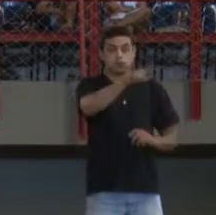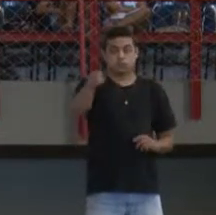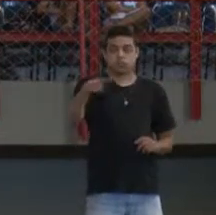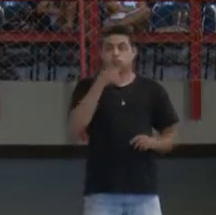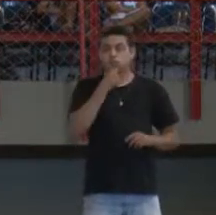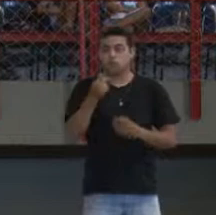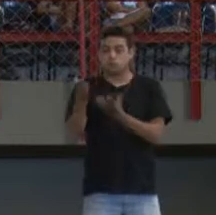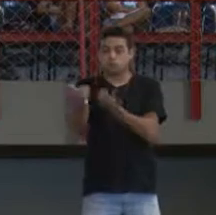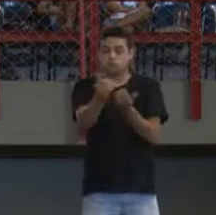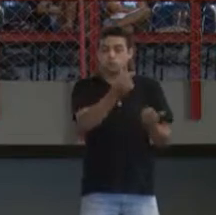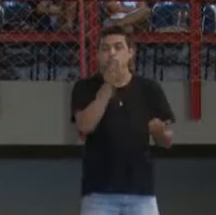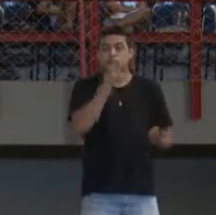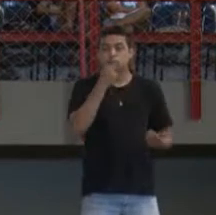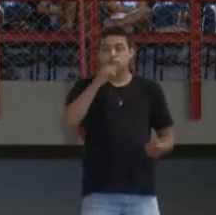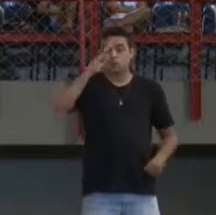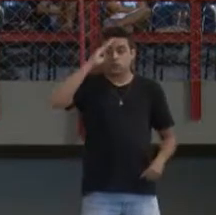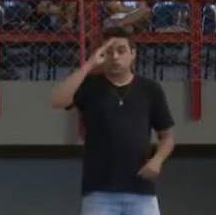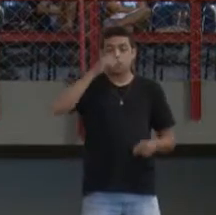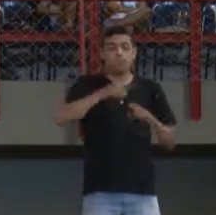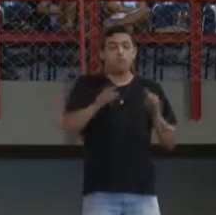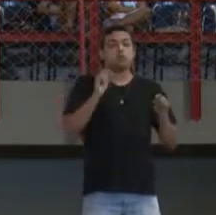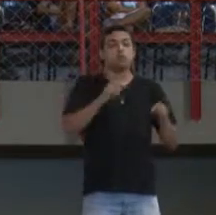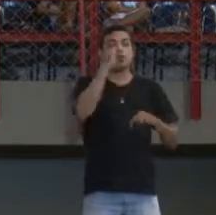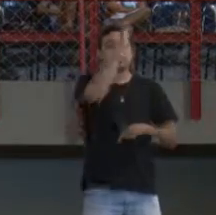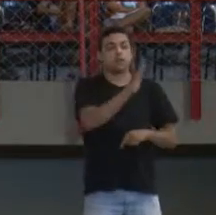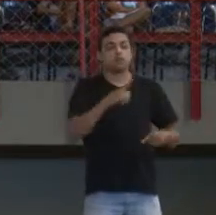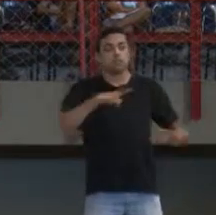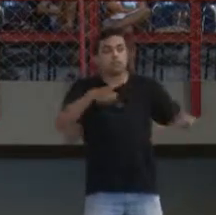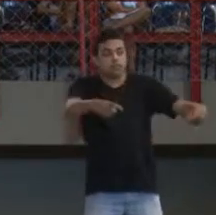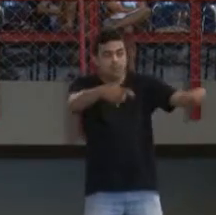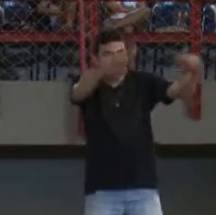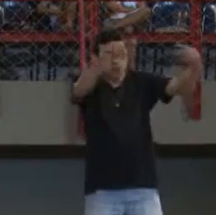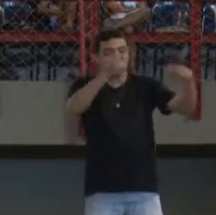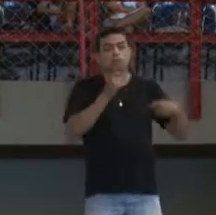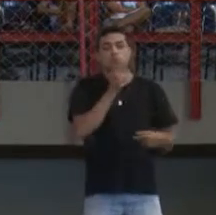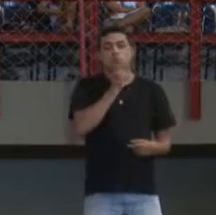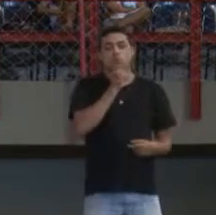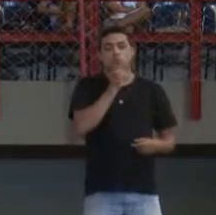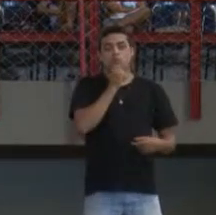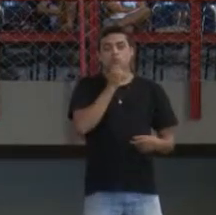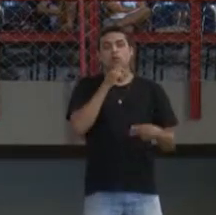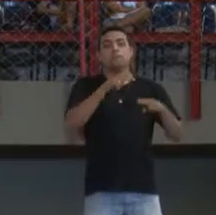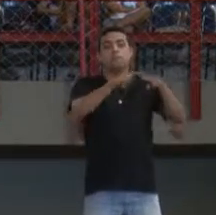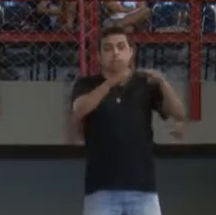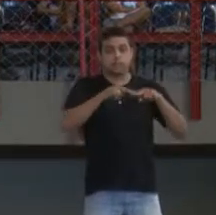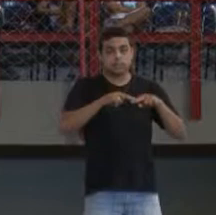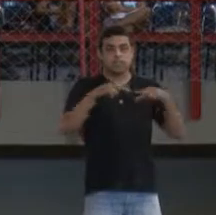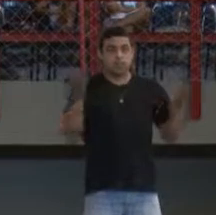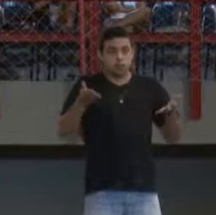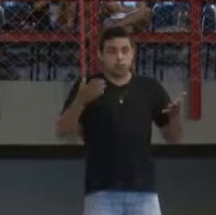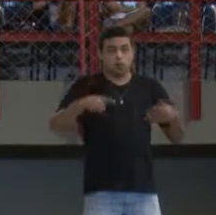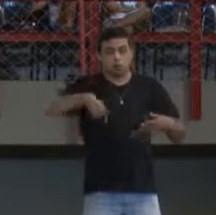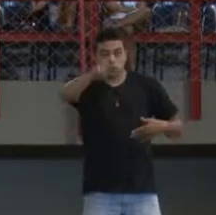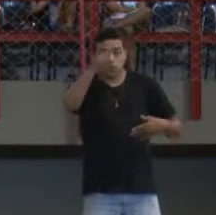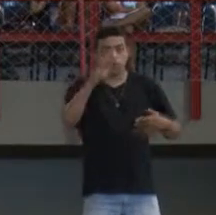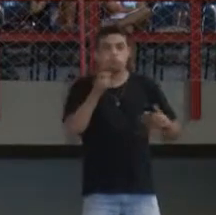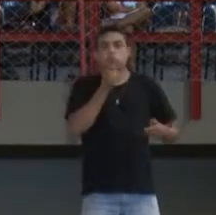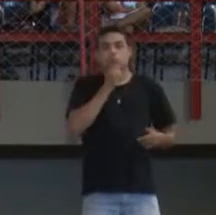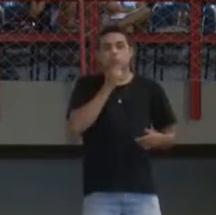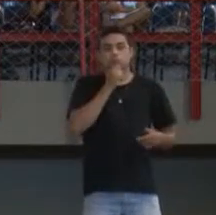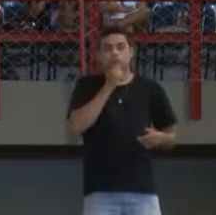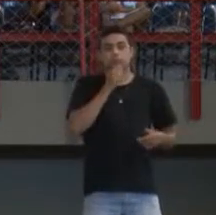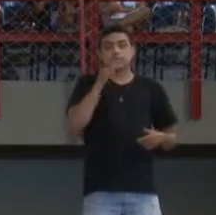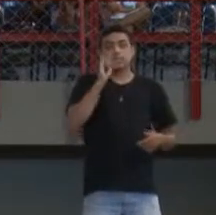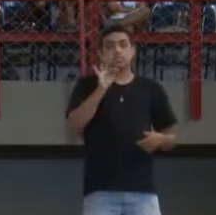jovem é soldado, este jovem. Só que o Brasil está em guerra? Não. Então eles precisam da gente neste momento? Não.